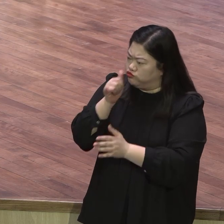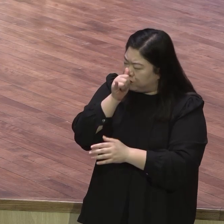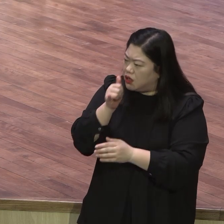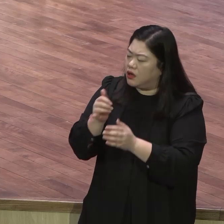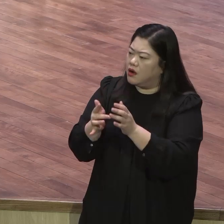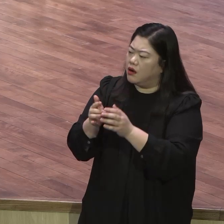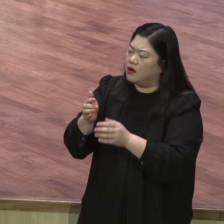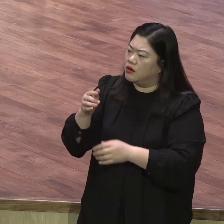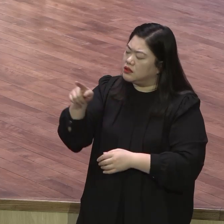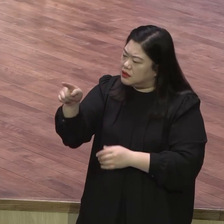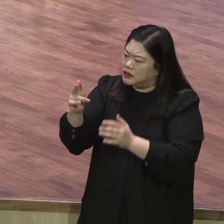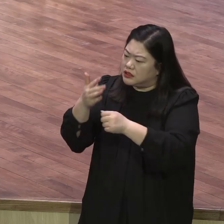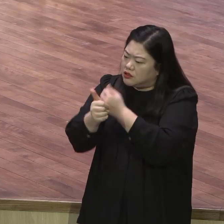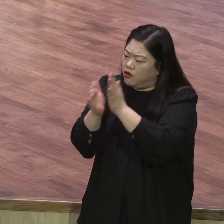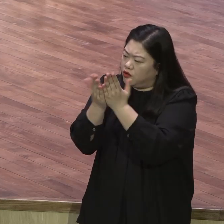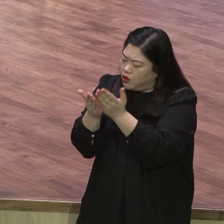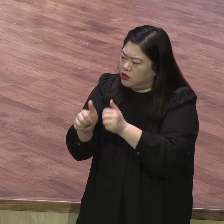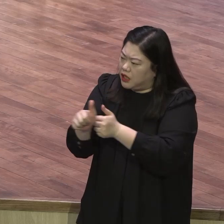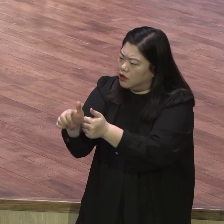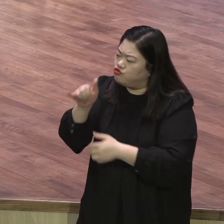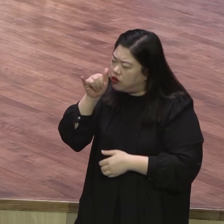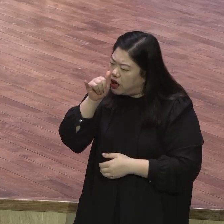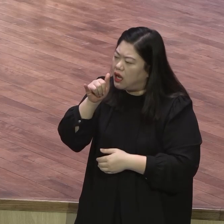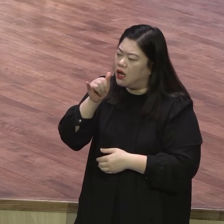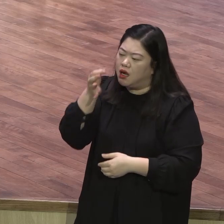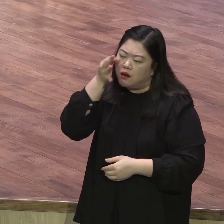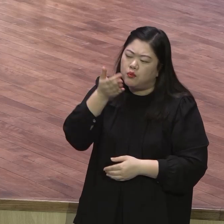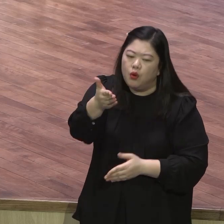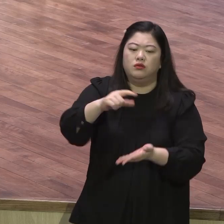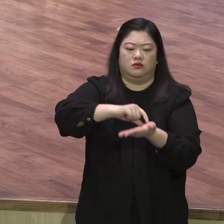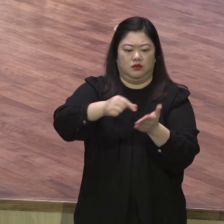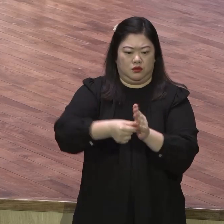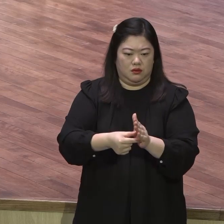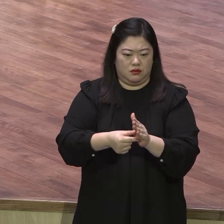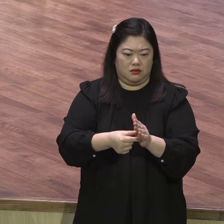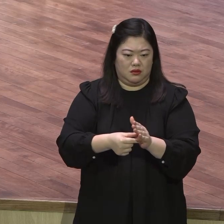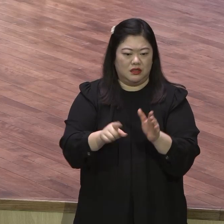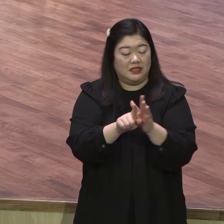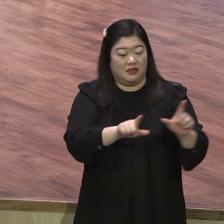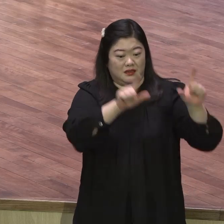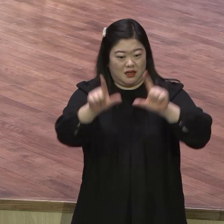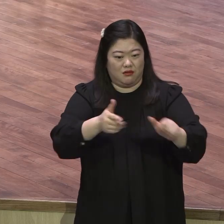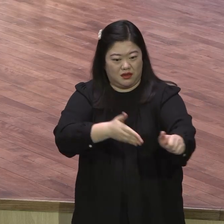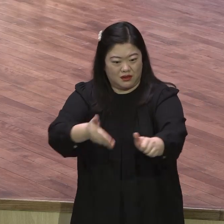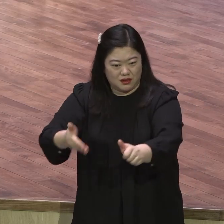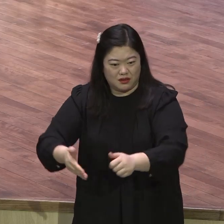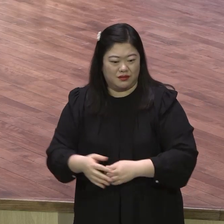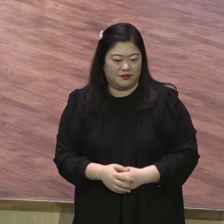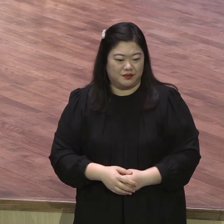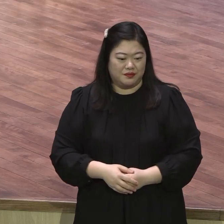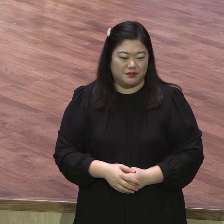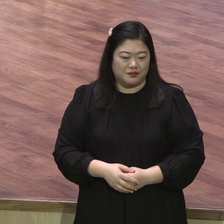바랍니다. 과연 영교의 성도들은 다르구나. 본론의